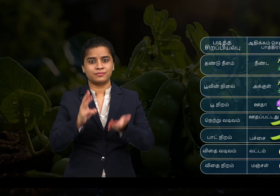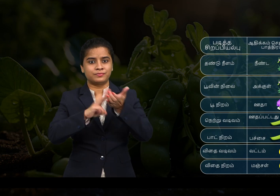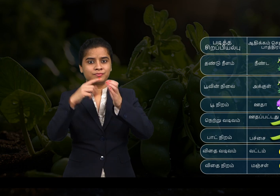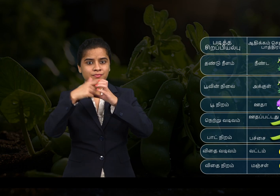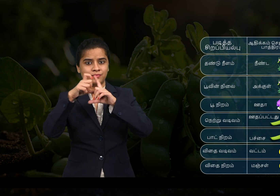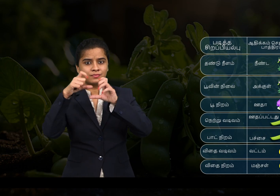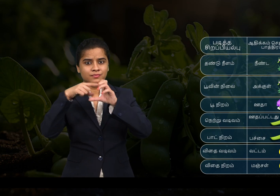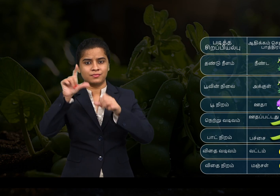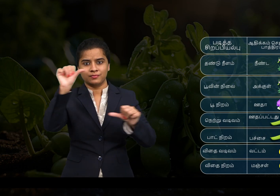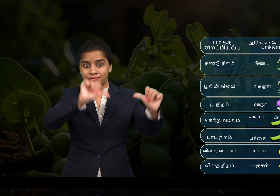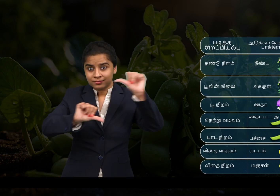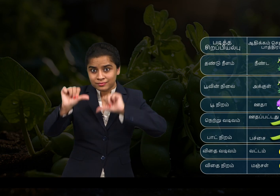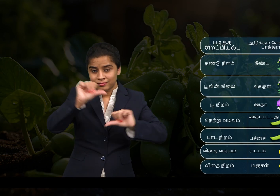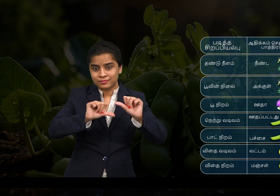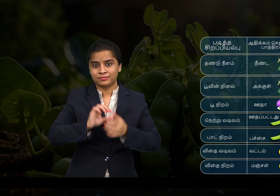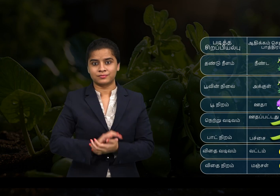மெண்டலின் சோதனைகள்.